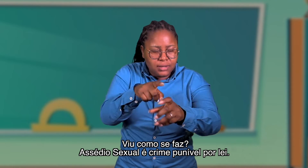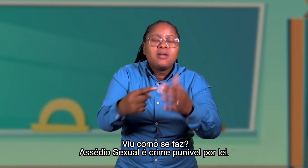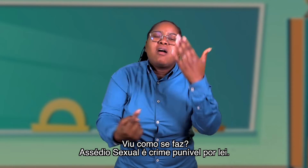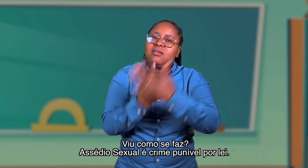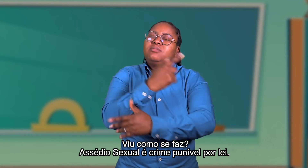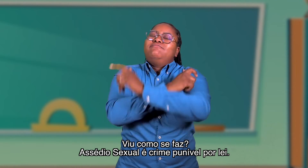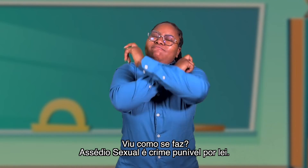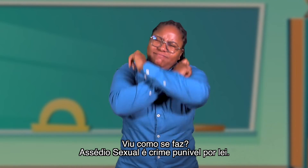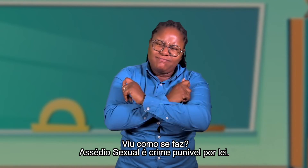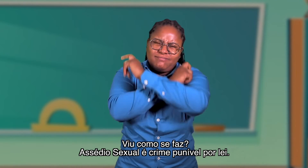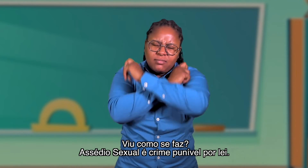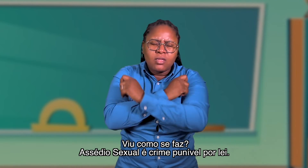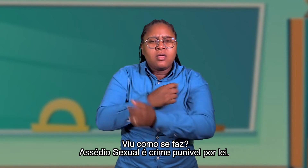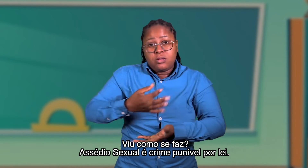é crime punível por lei.